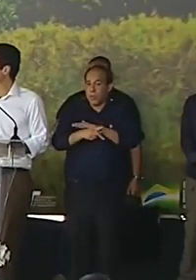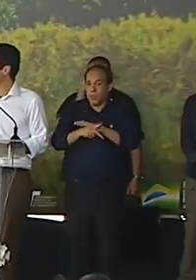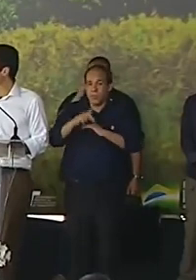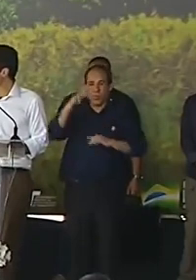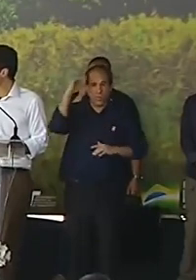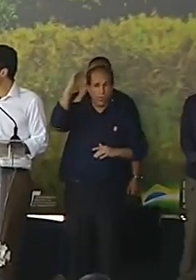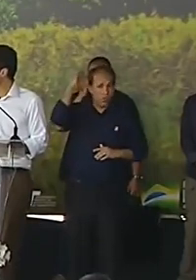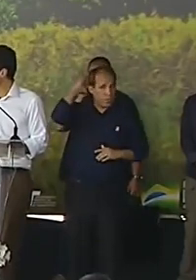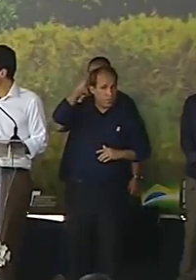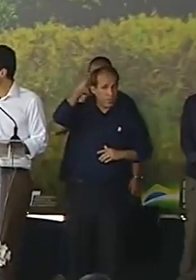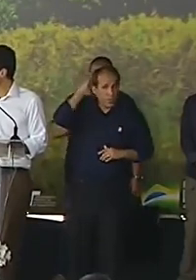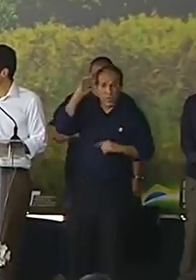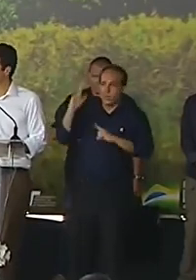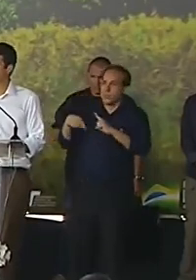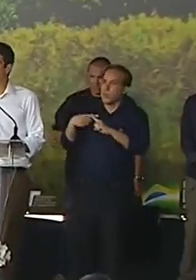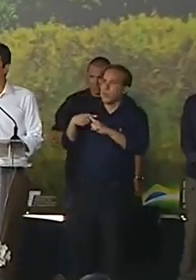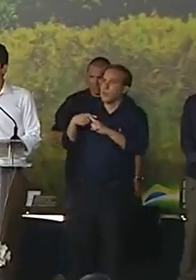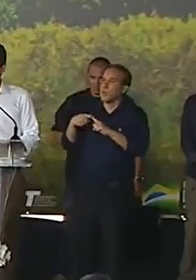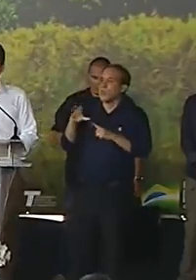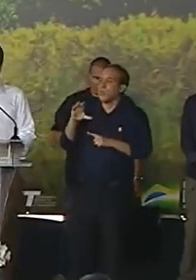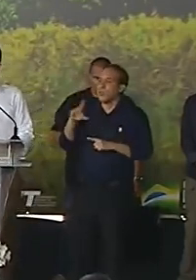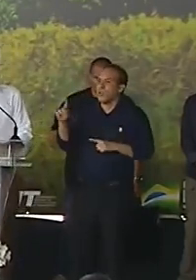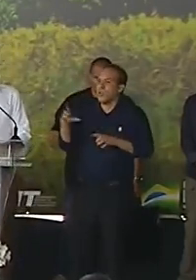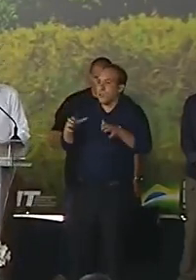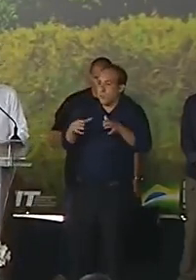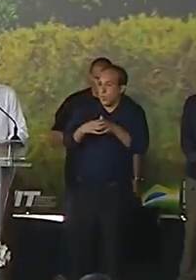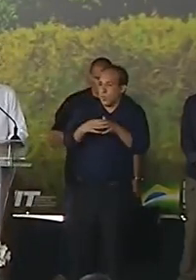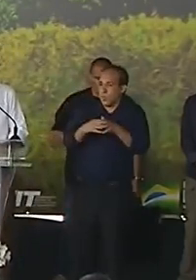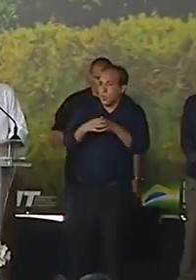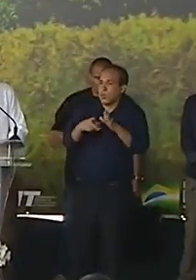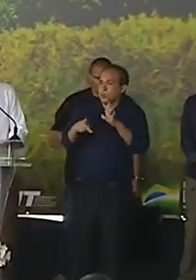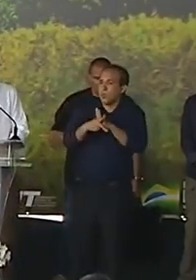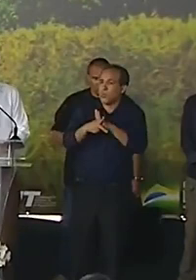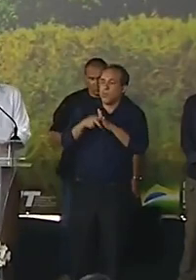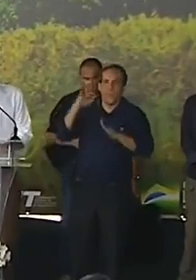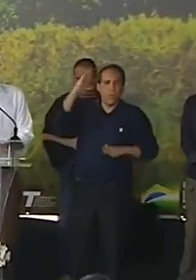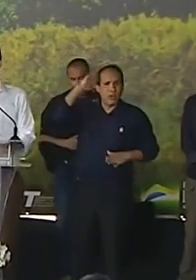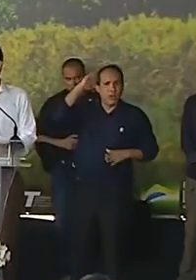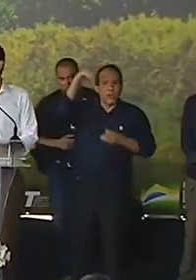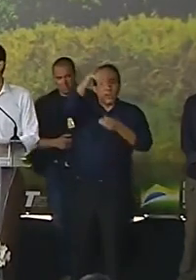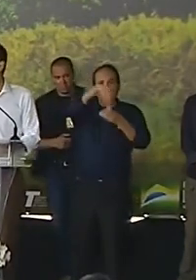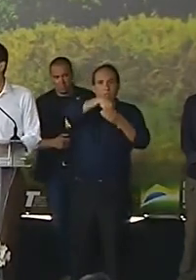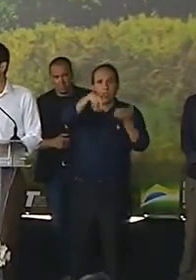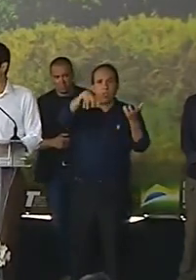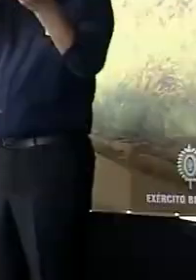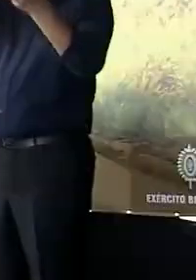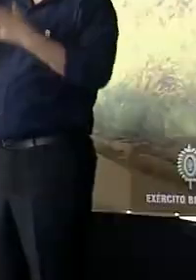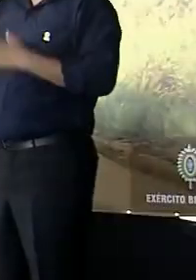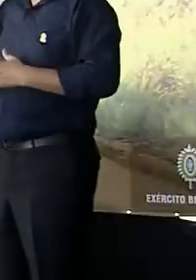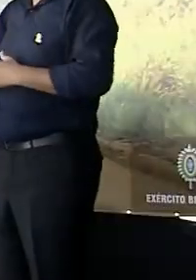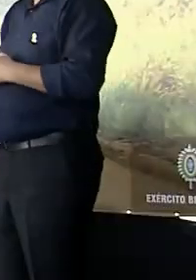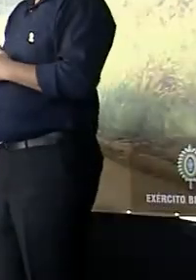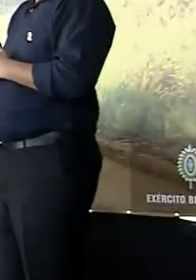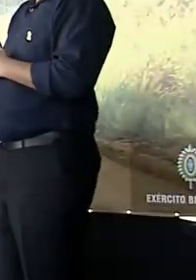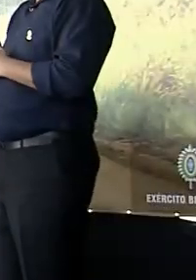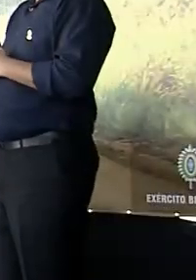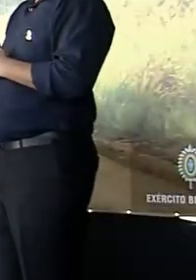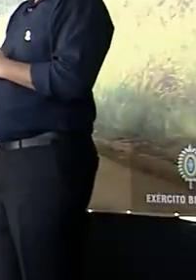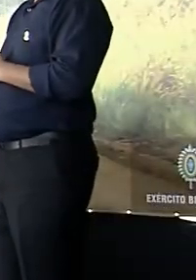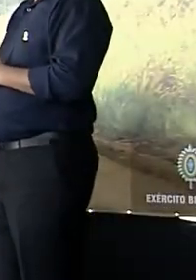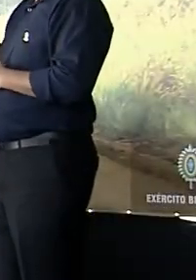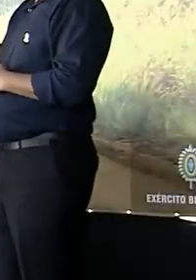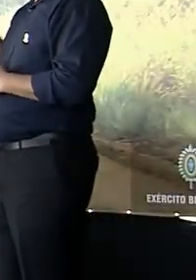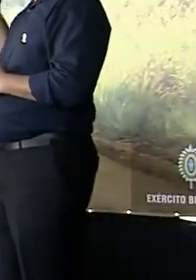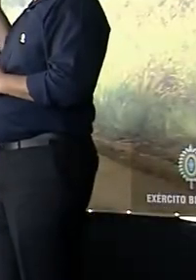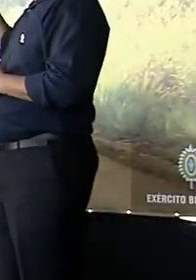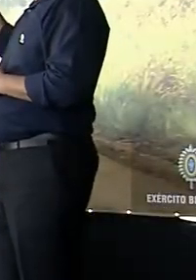dos coordenadores da bancada paraense no Congresso Nacional, senador Zequinha Marinho, e deputado Éder Mauro,